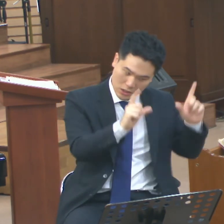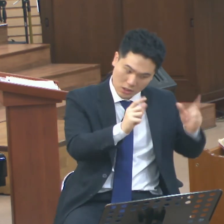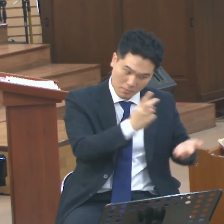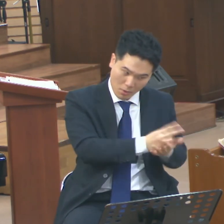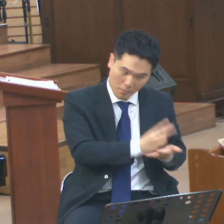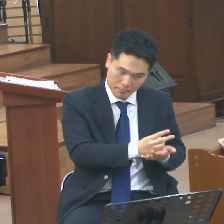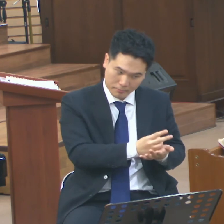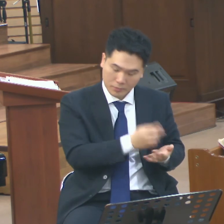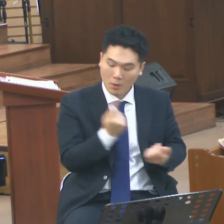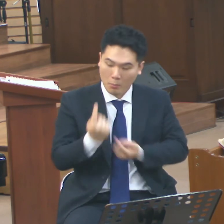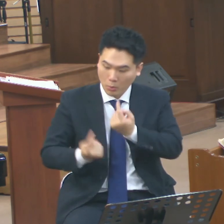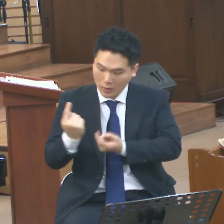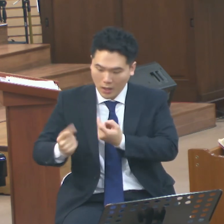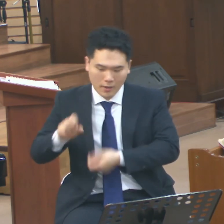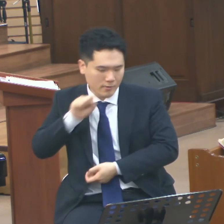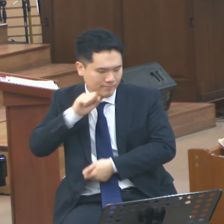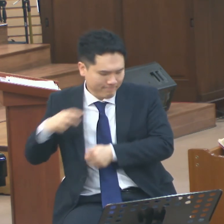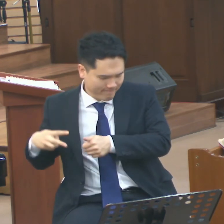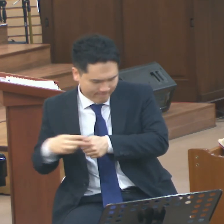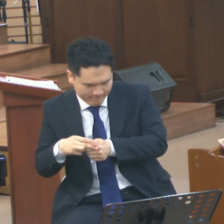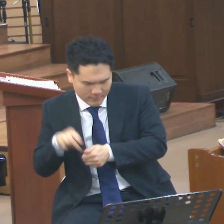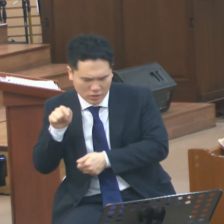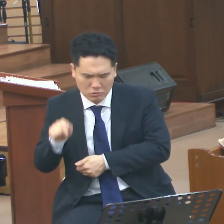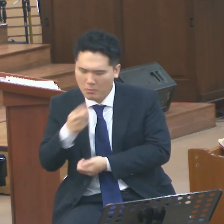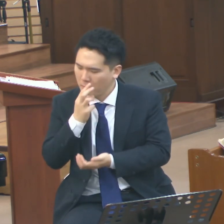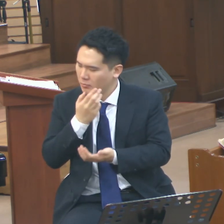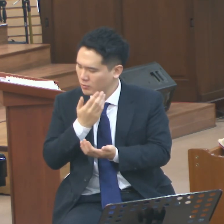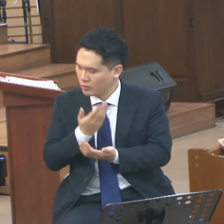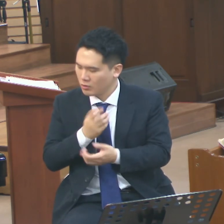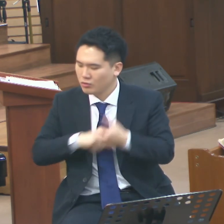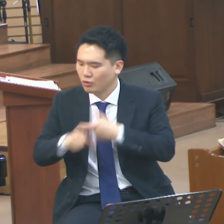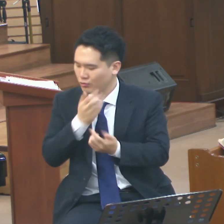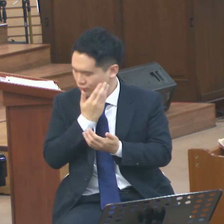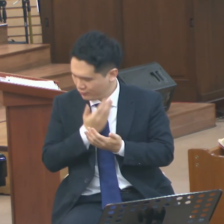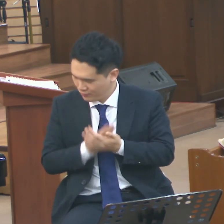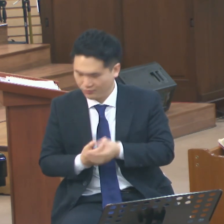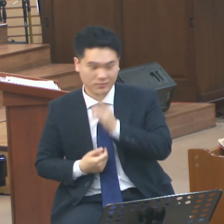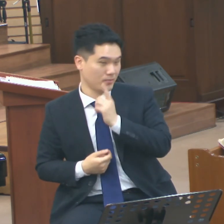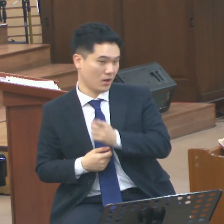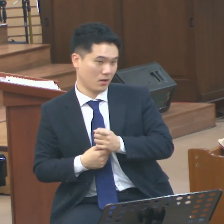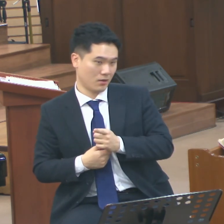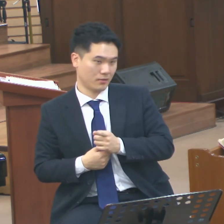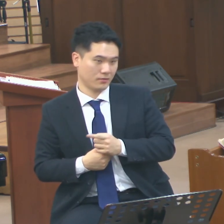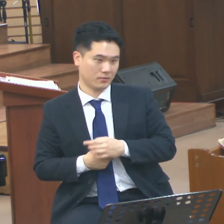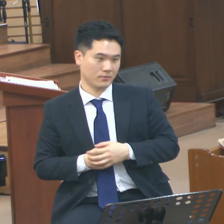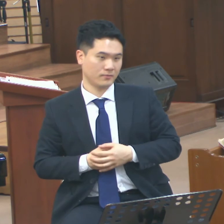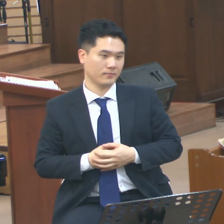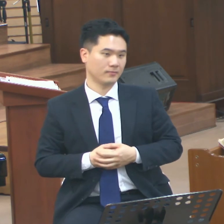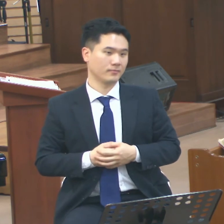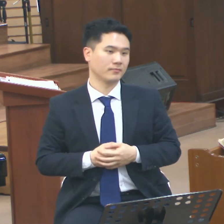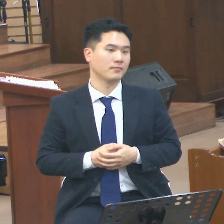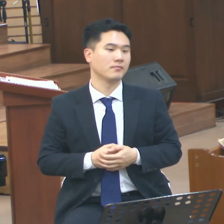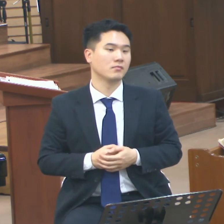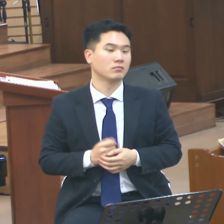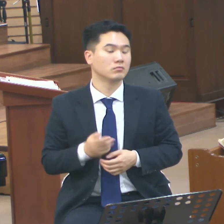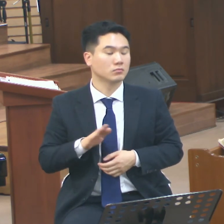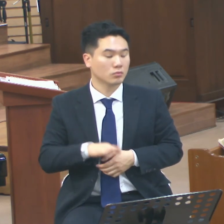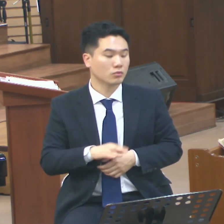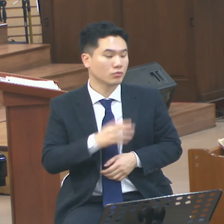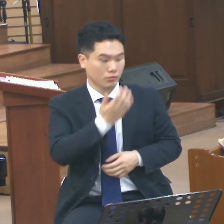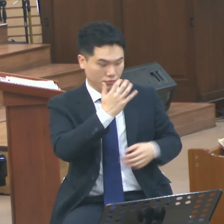안식일에 아이 그 할례 받고 막 피나고 하는 걸 그 일을 외과 수술을 했단 말이죠. 그러면